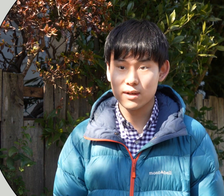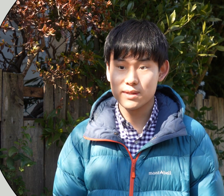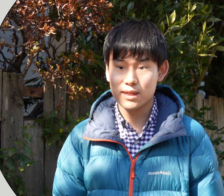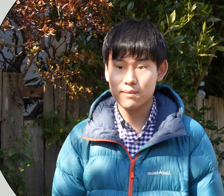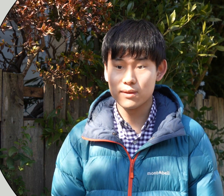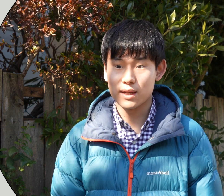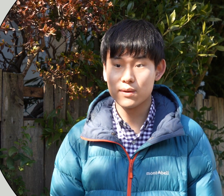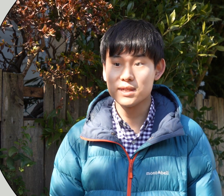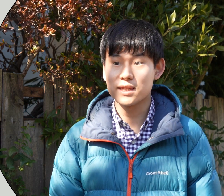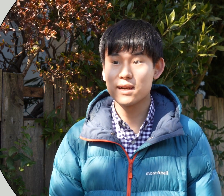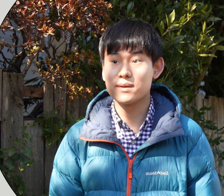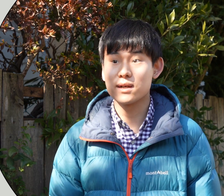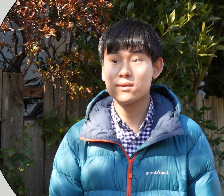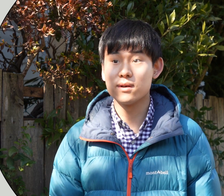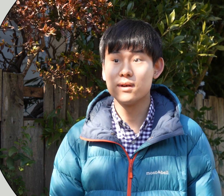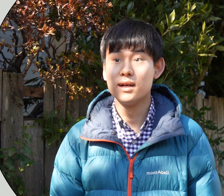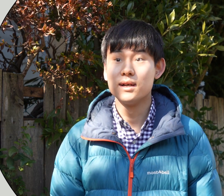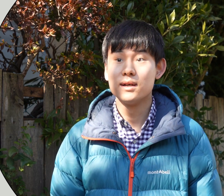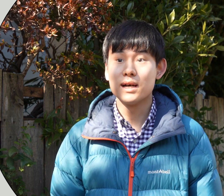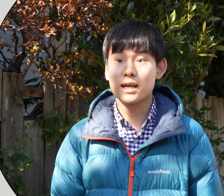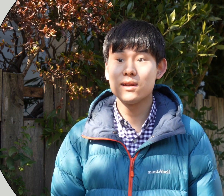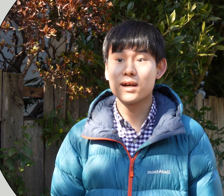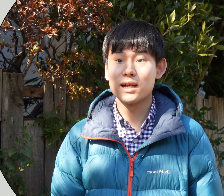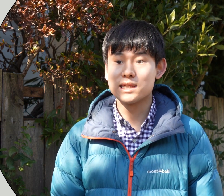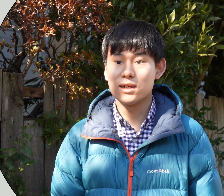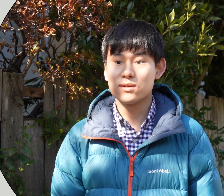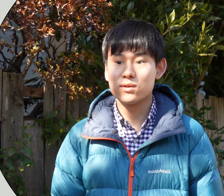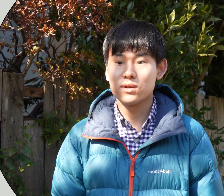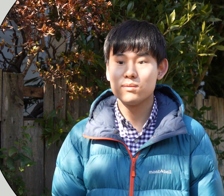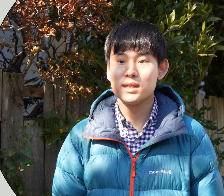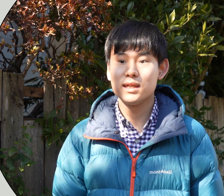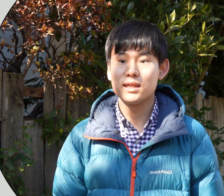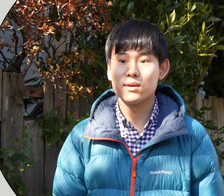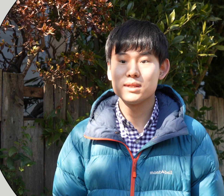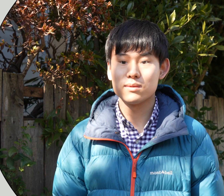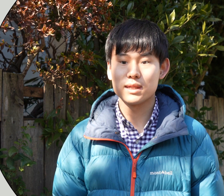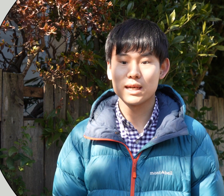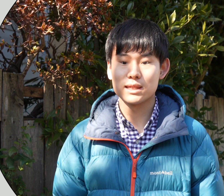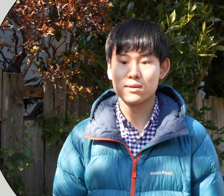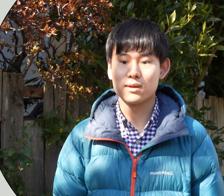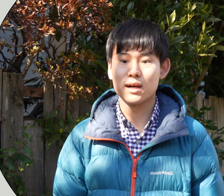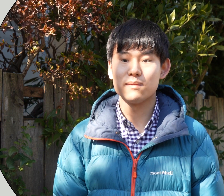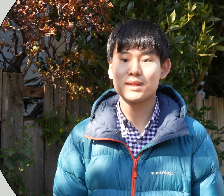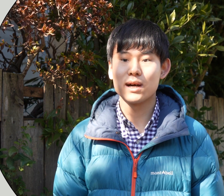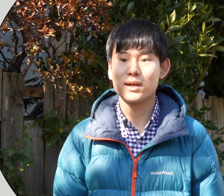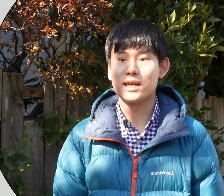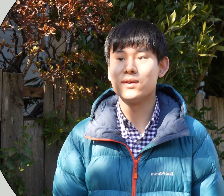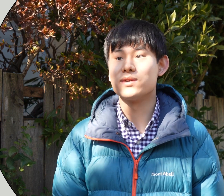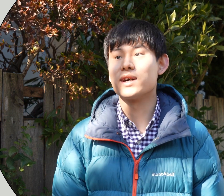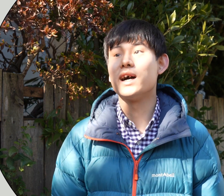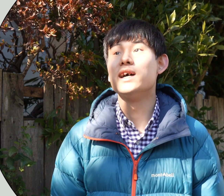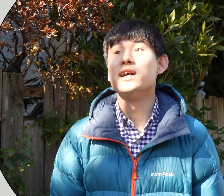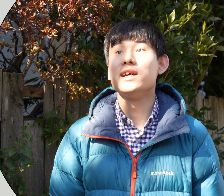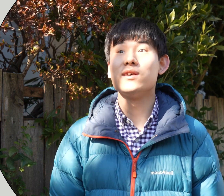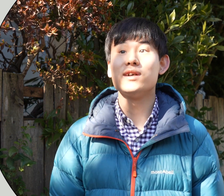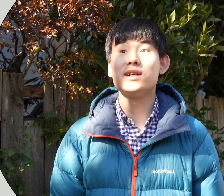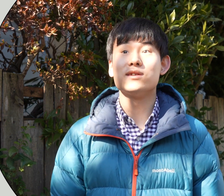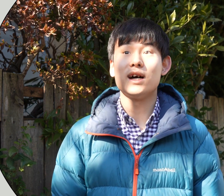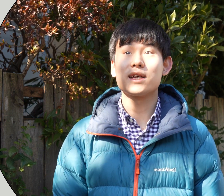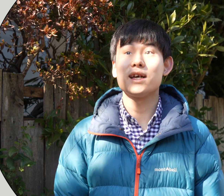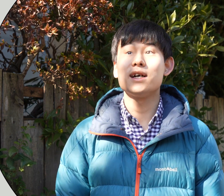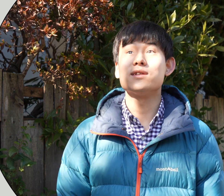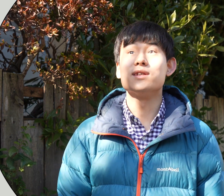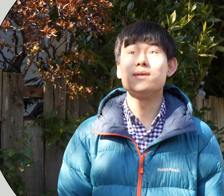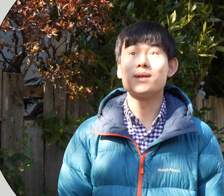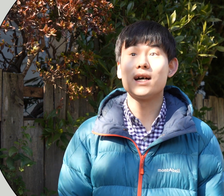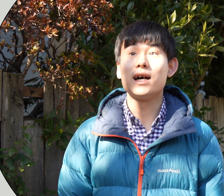みようとか違うお店行ってみようとかで美味しかったらまた今度飽きるから違うお店に行って美味しいも探そうとかまた行こうとか色々